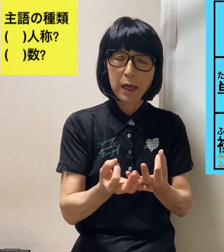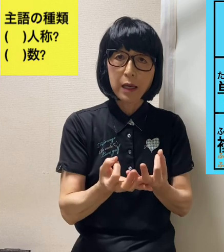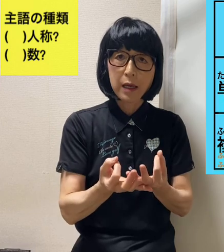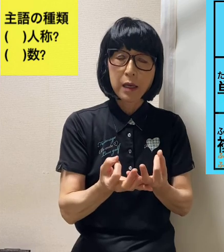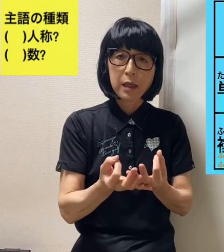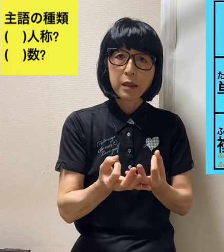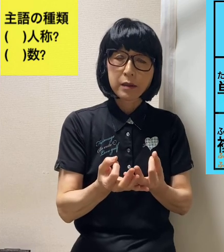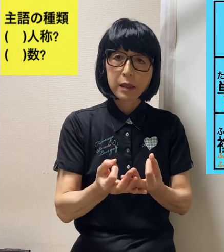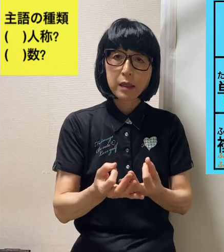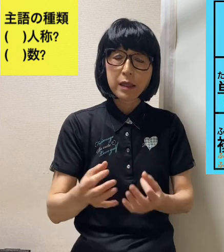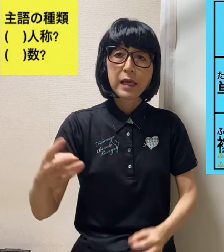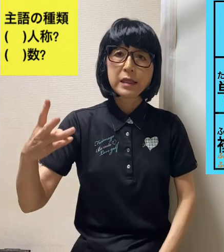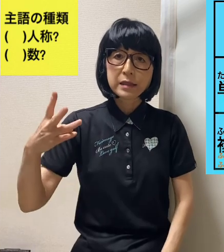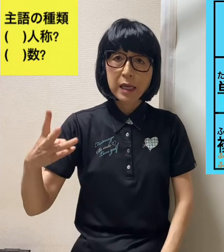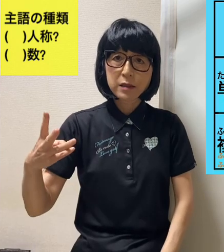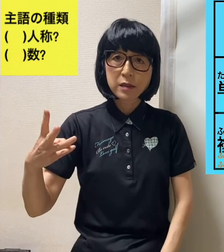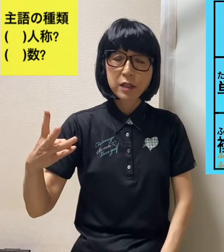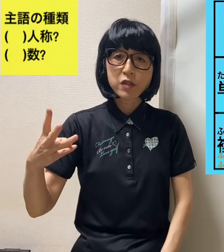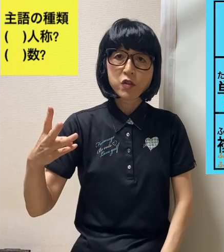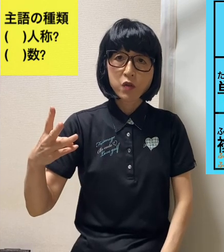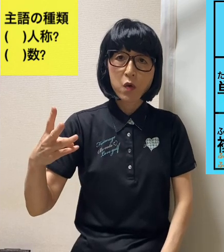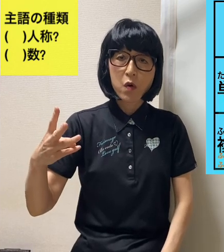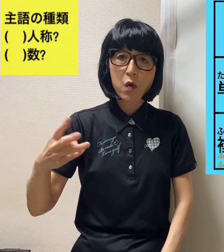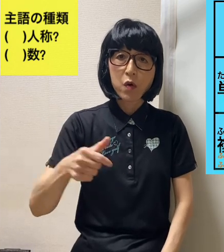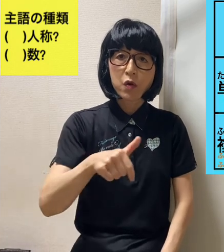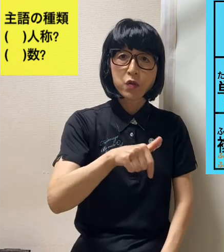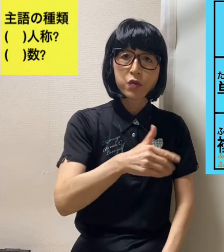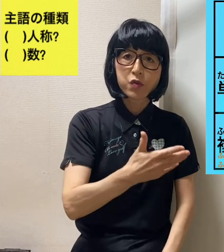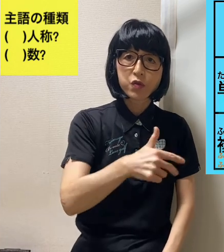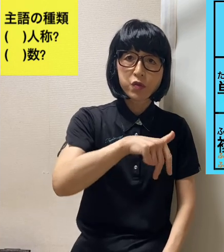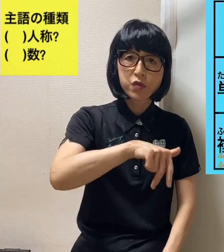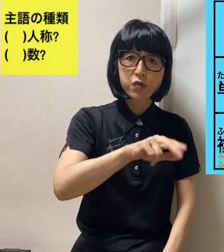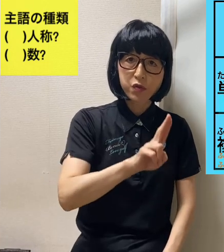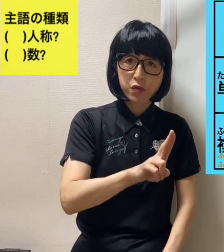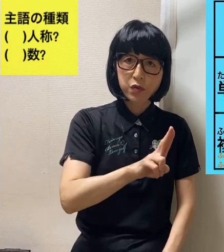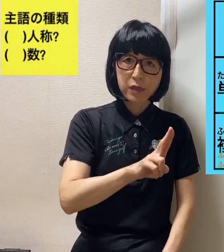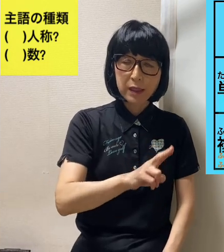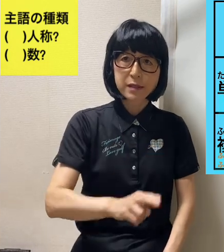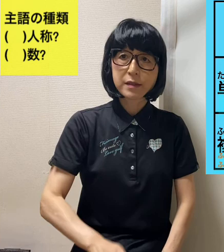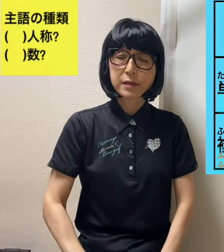は。三人称、複数です。